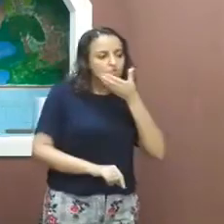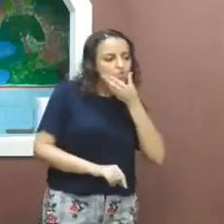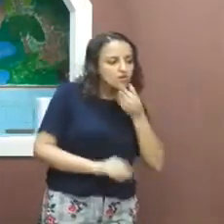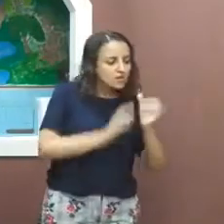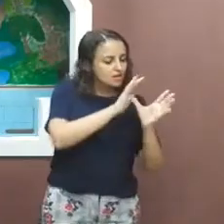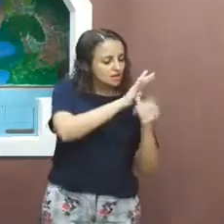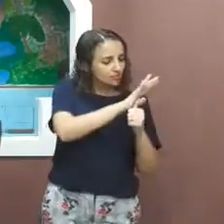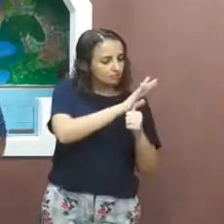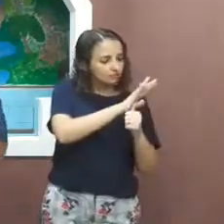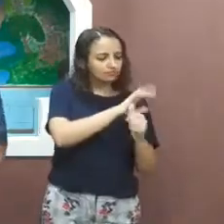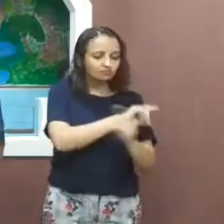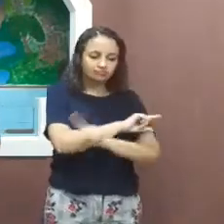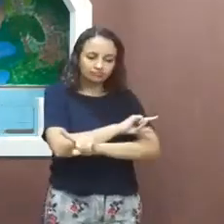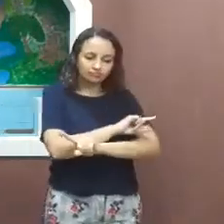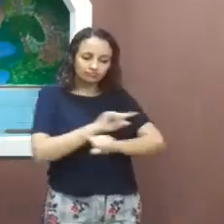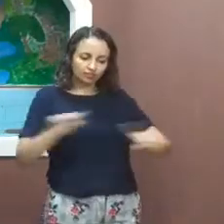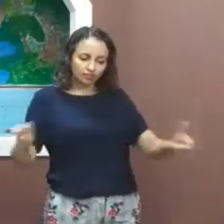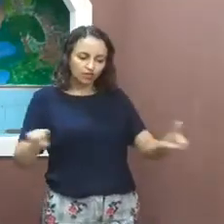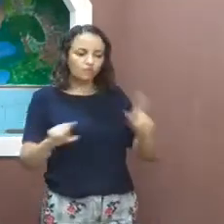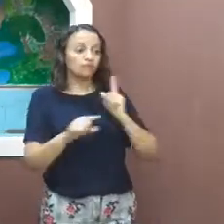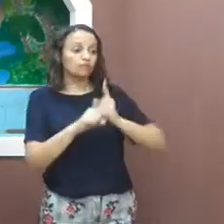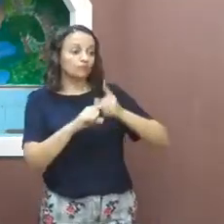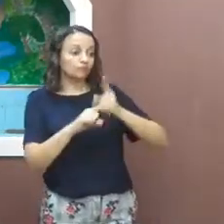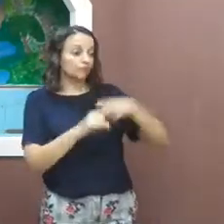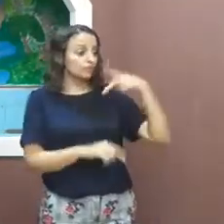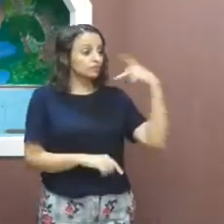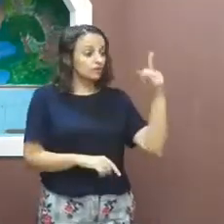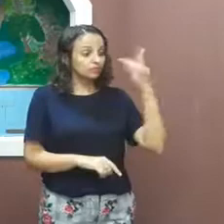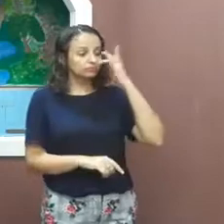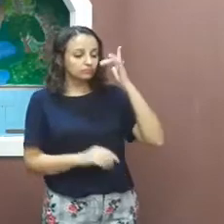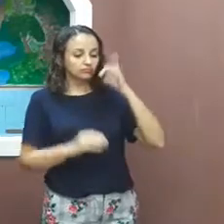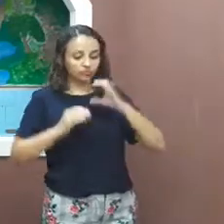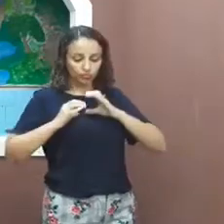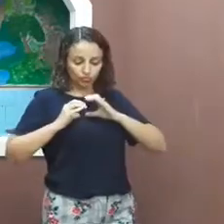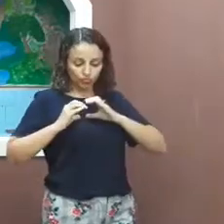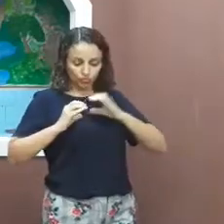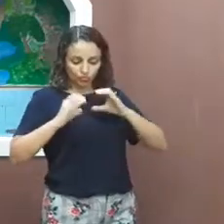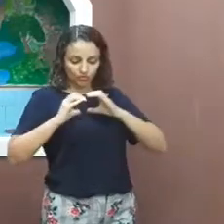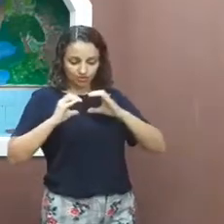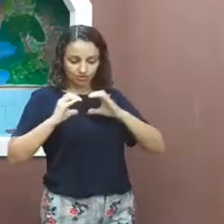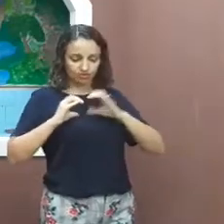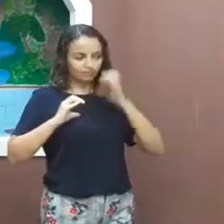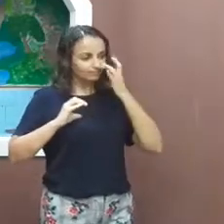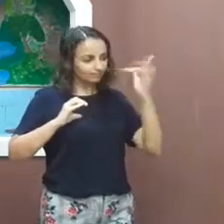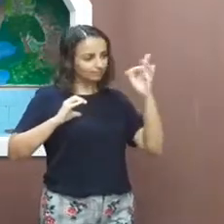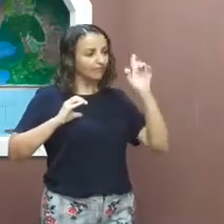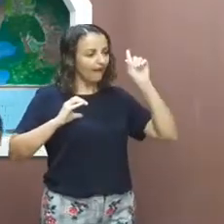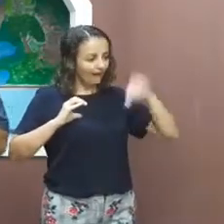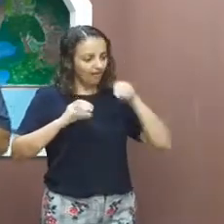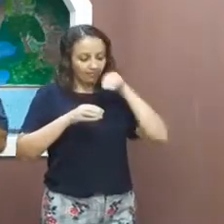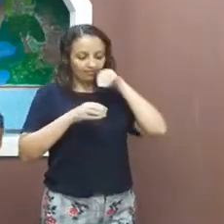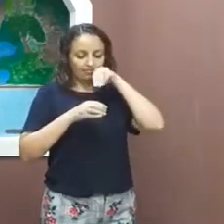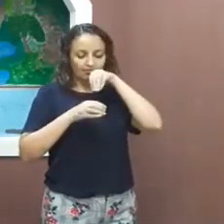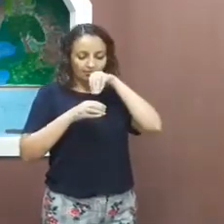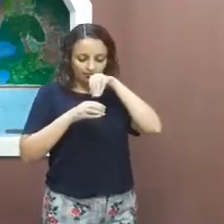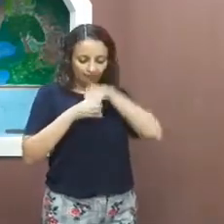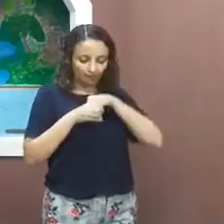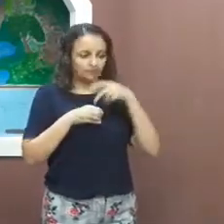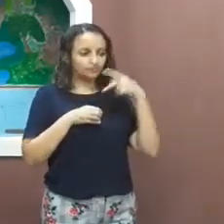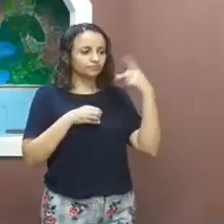nem furtam, pois onde estiver o seu tesouro, aí também estará o